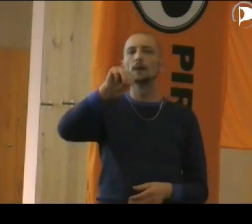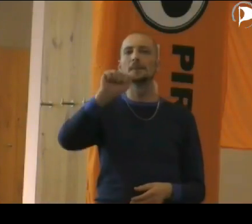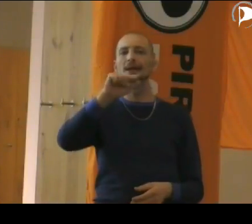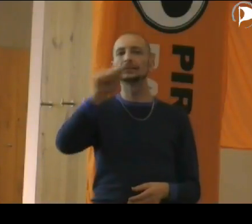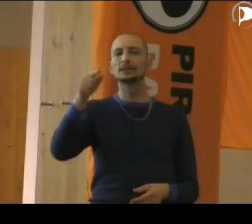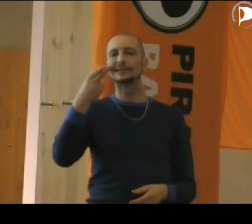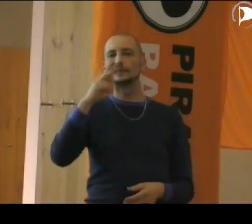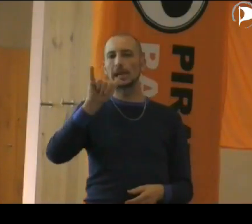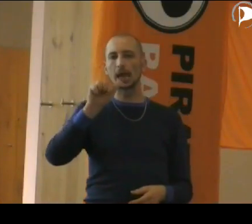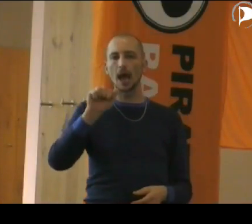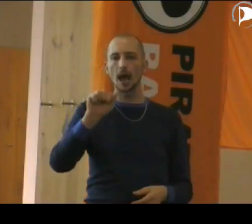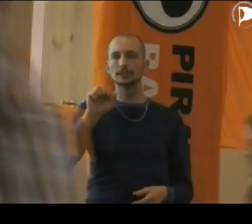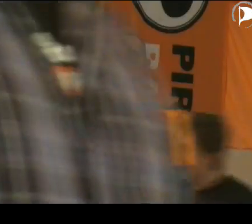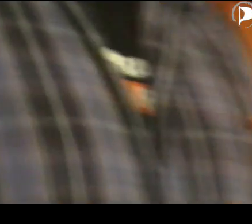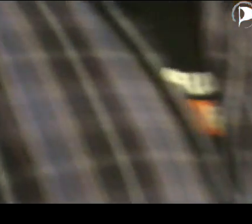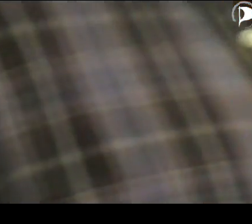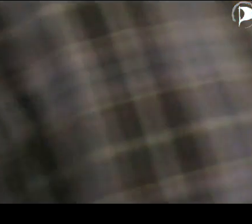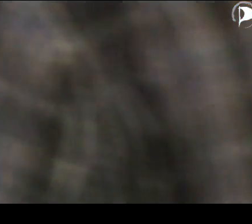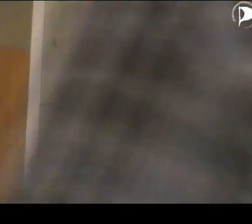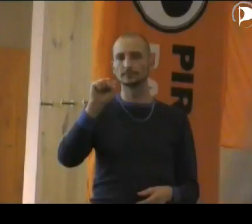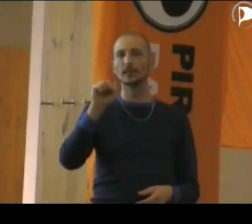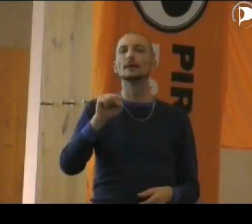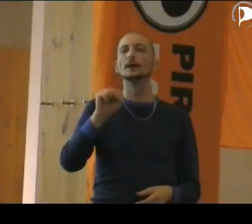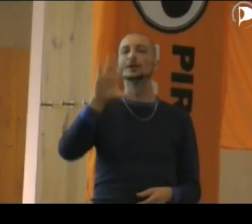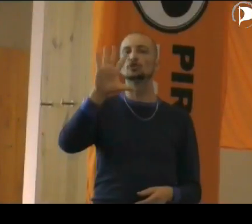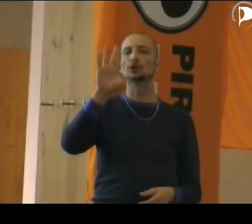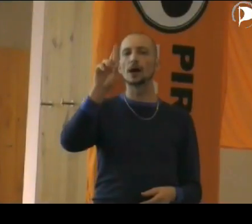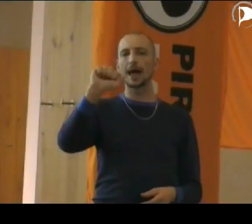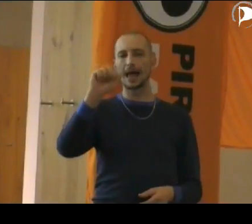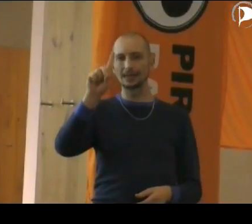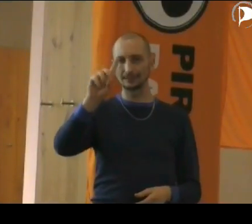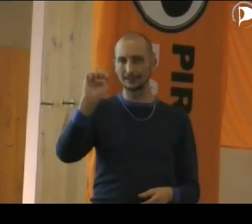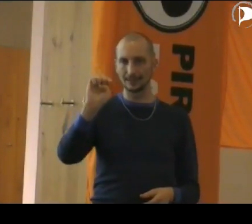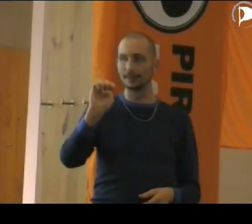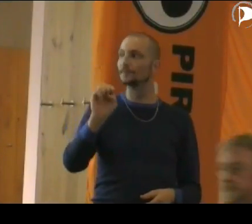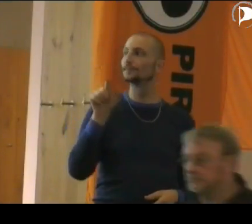da kommt also erst noch zum alltag